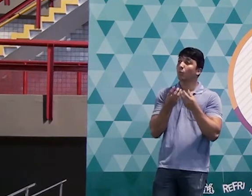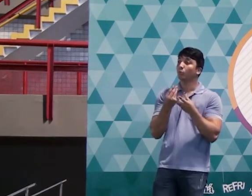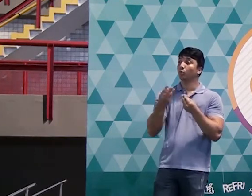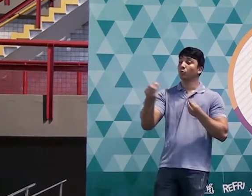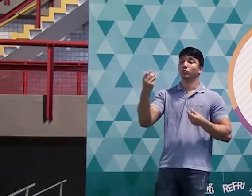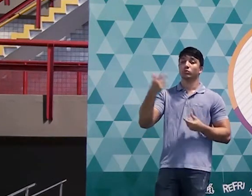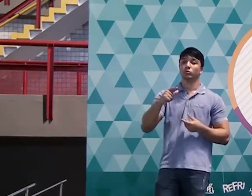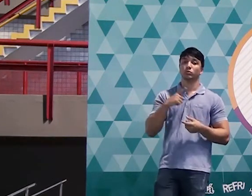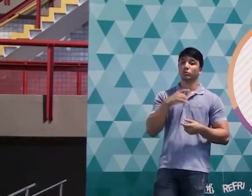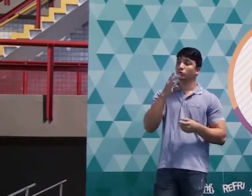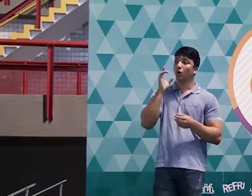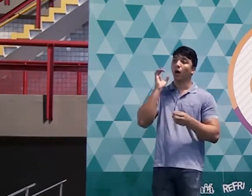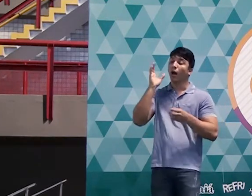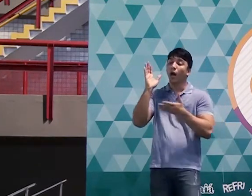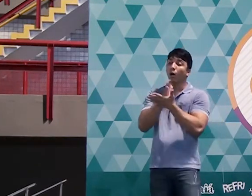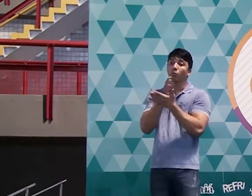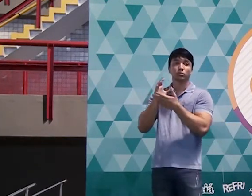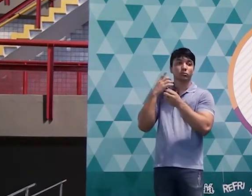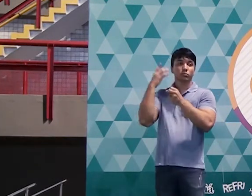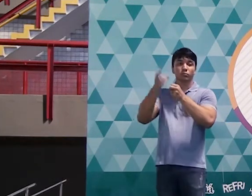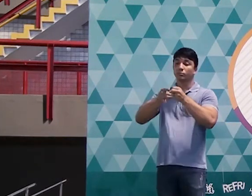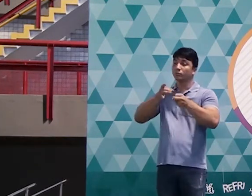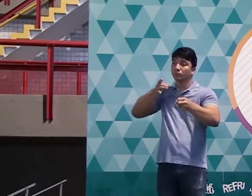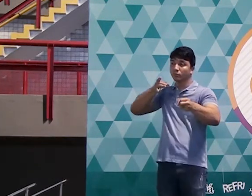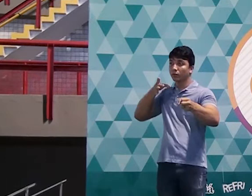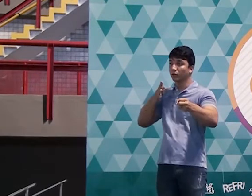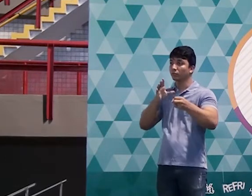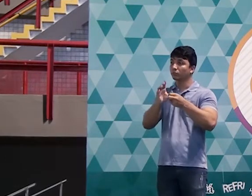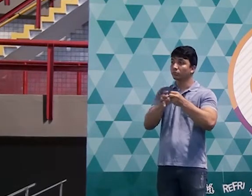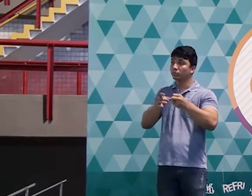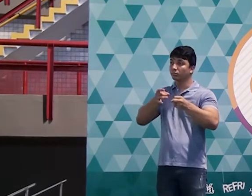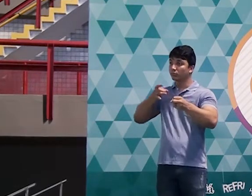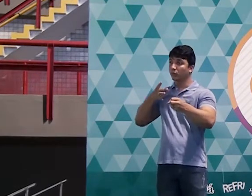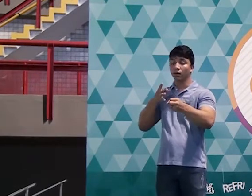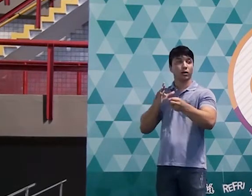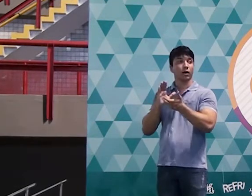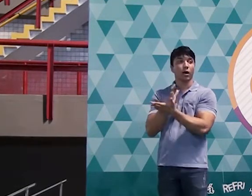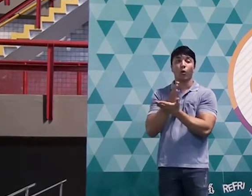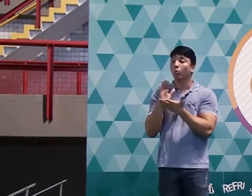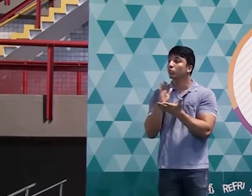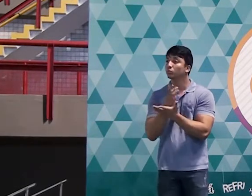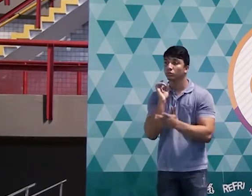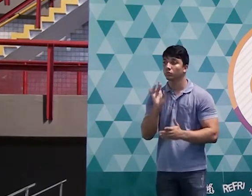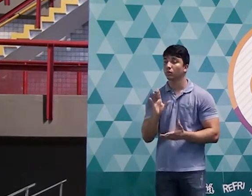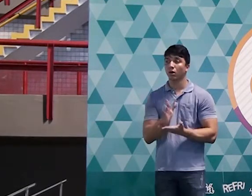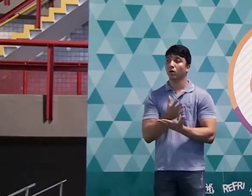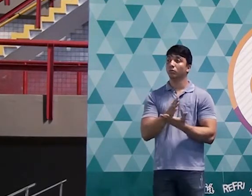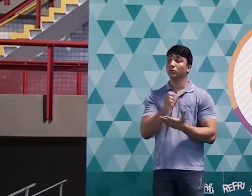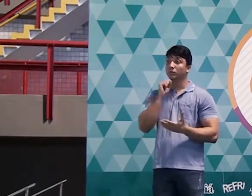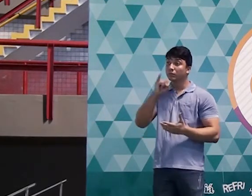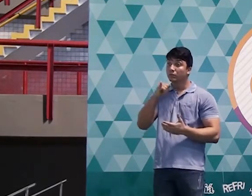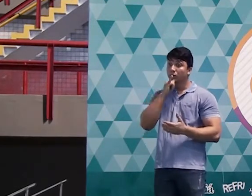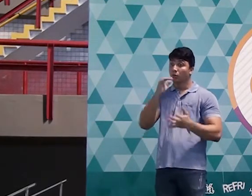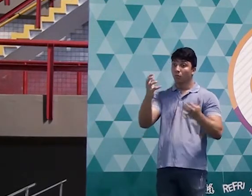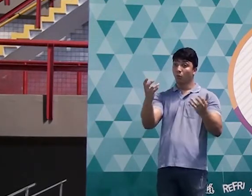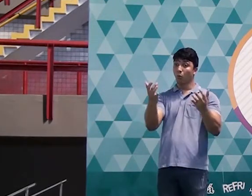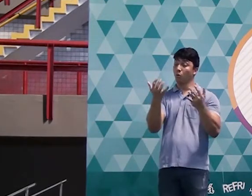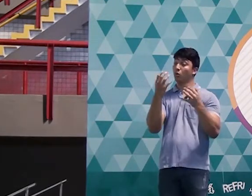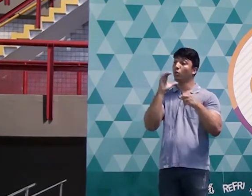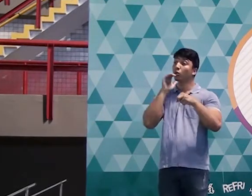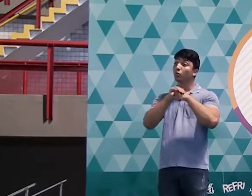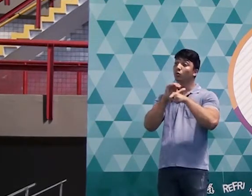vamos ter os famosos arqueiros, que vão ficar aqui em cima para nos proteger. Se o inimigo vier de